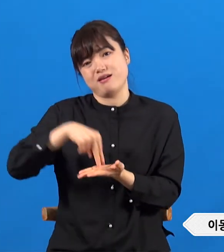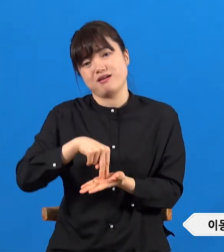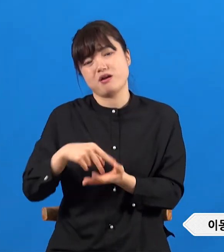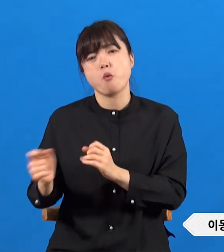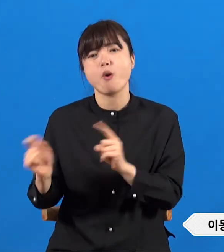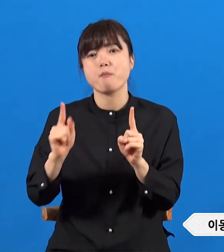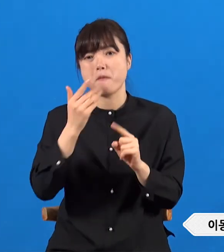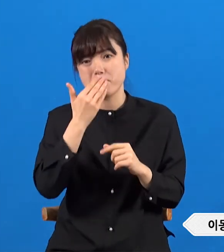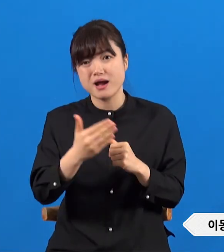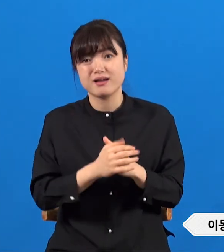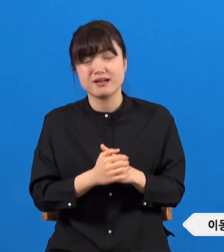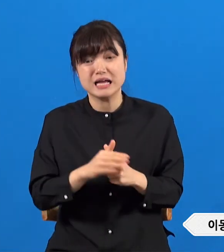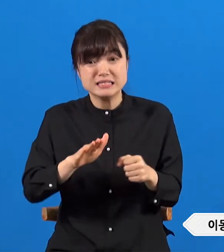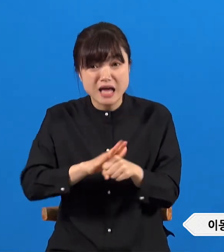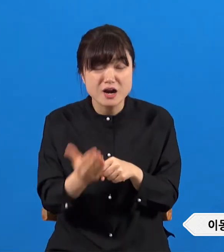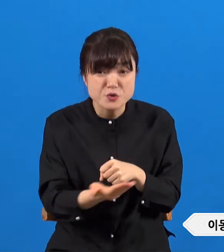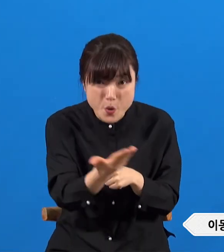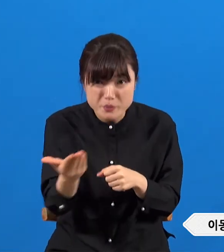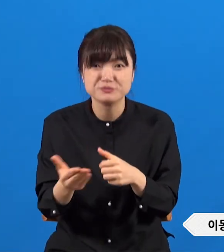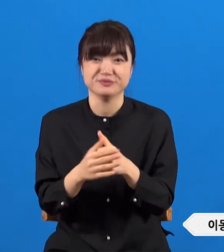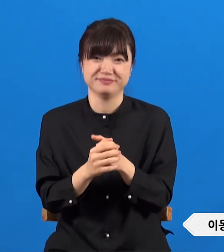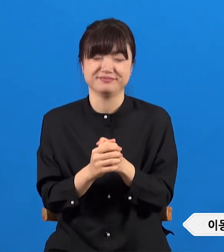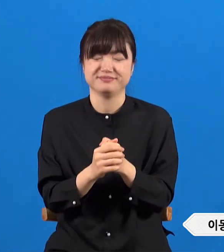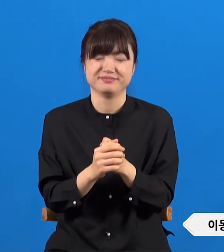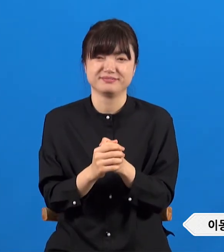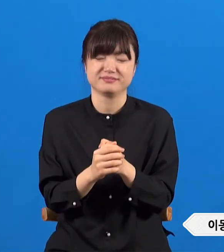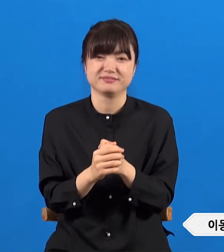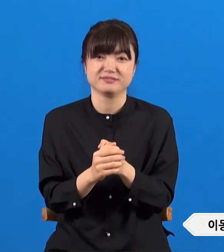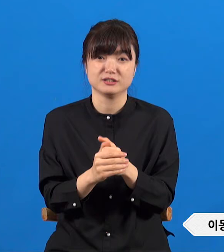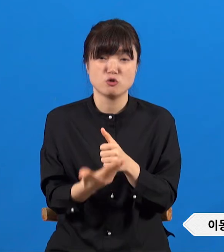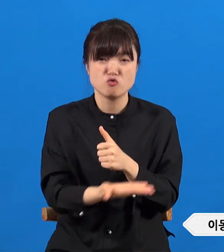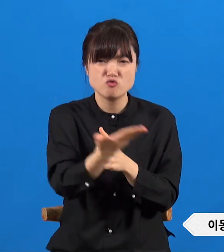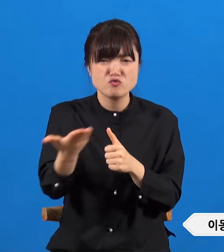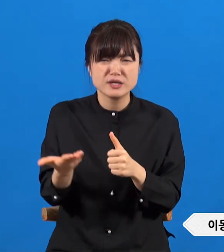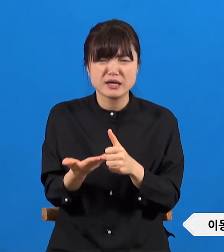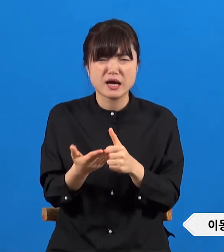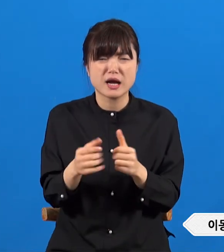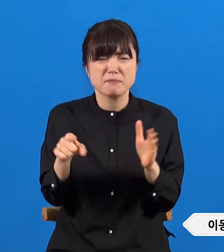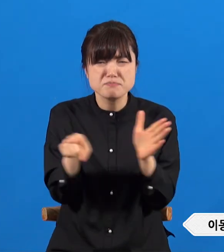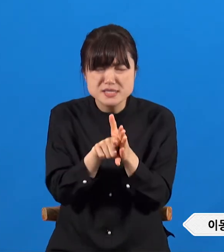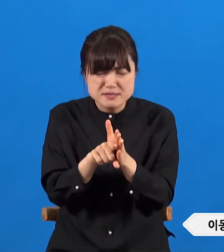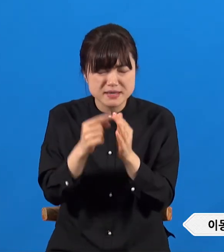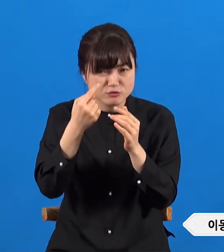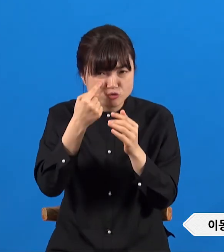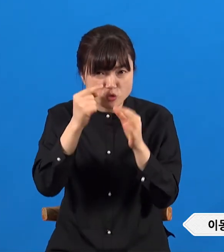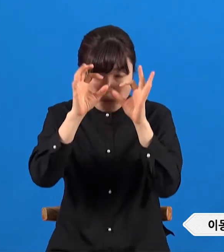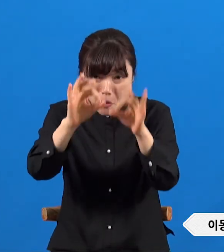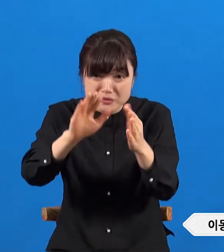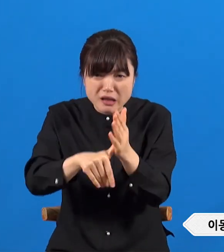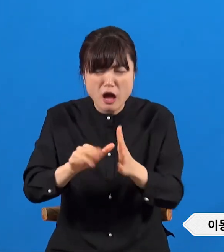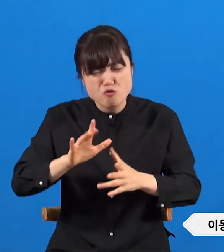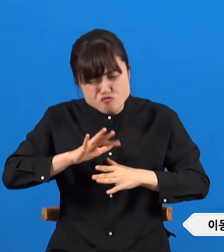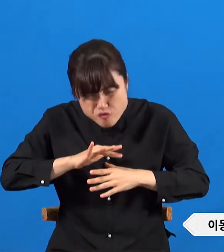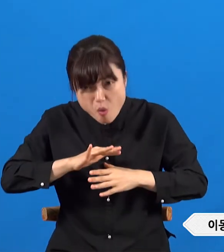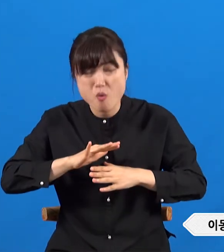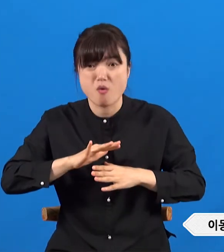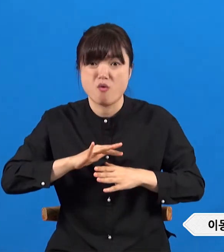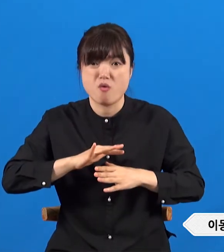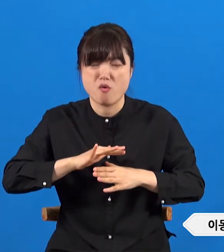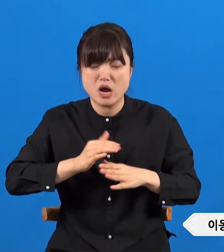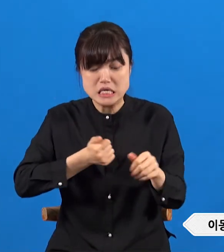있었던 것입니다. 그러므로 사랑하는 여러분, 우리가 기독교적 시각에서 볼 때